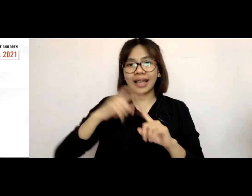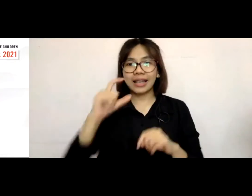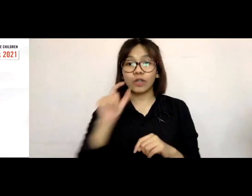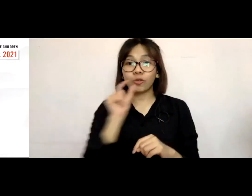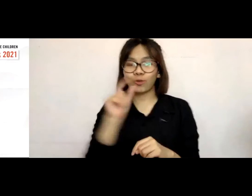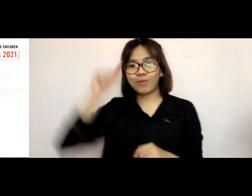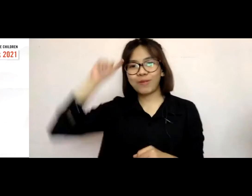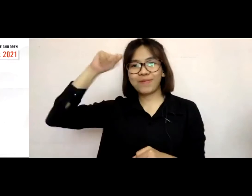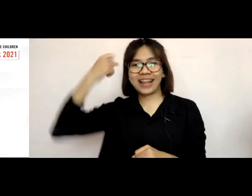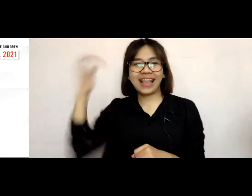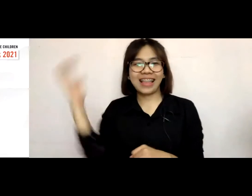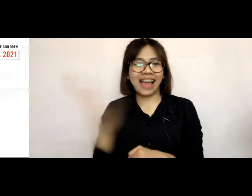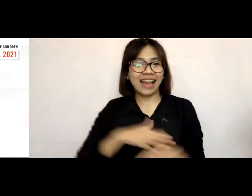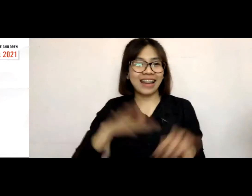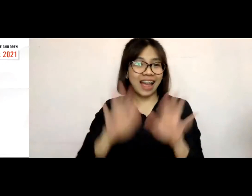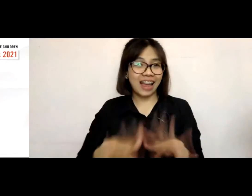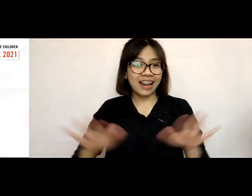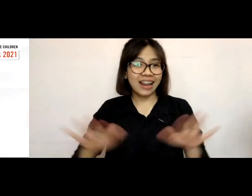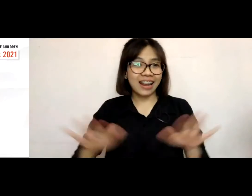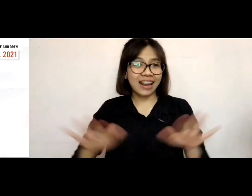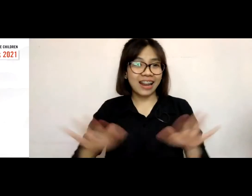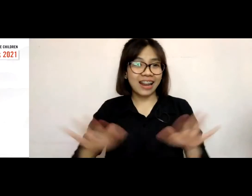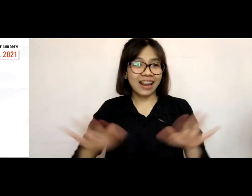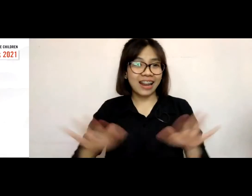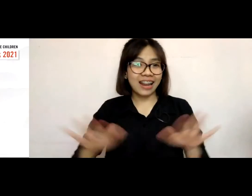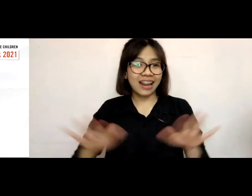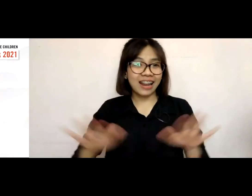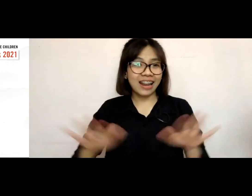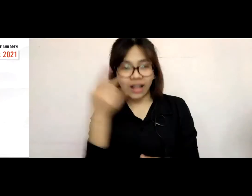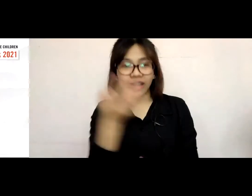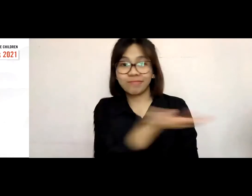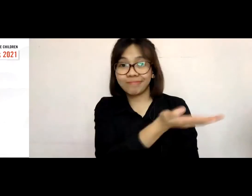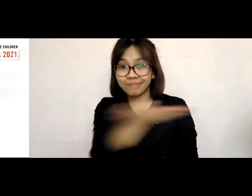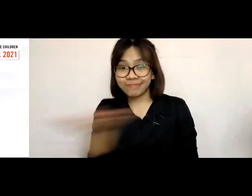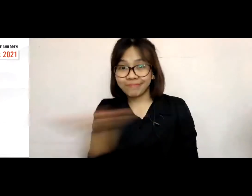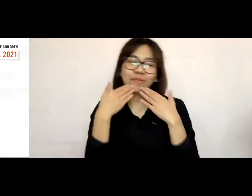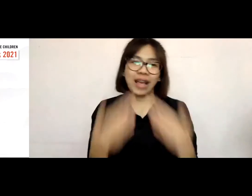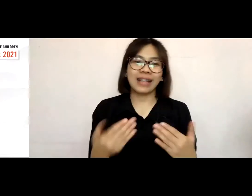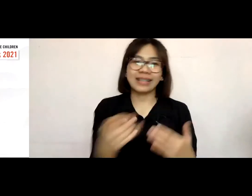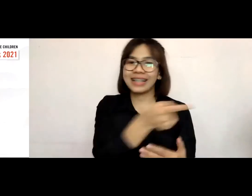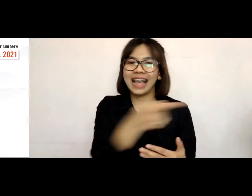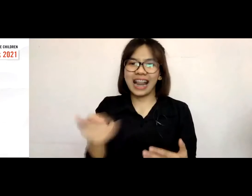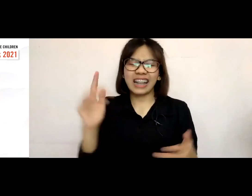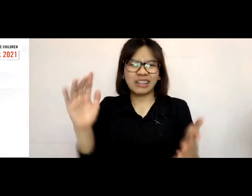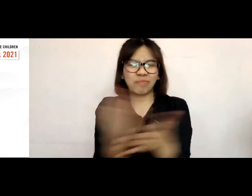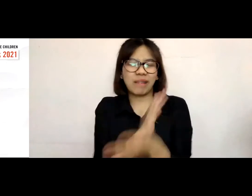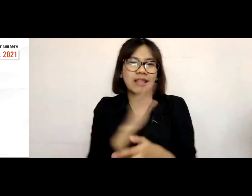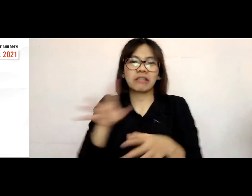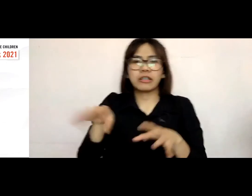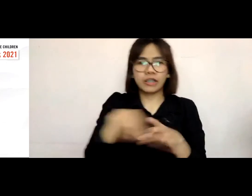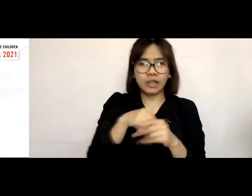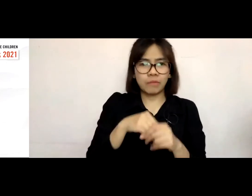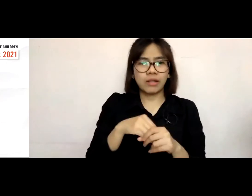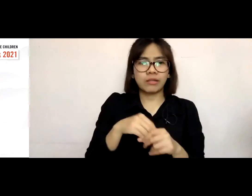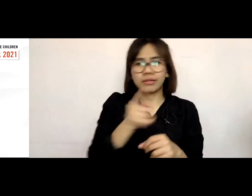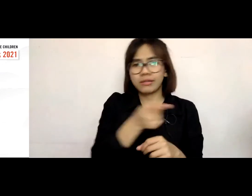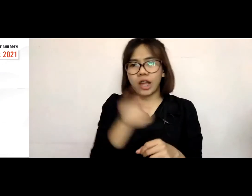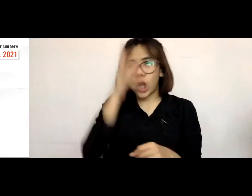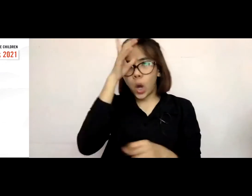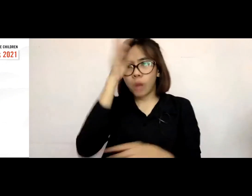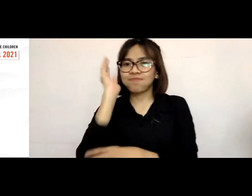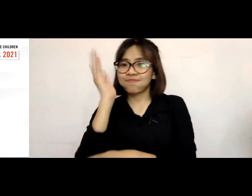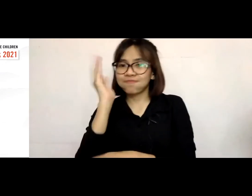Hari Anak Nasional. Sekali lagi saya ucapkan terima kasih atas kesediaan dan partisipasi tentunya dari para narasumber untuk